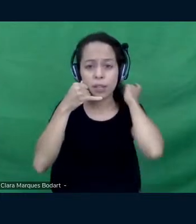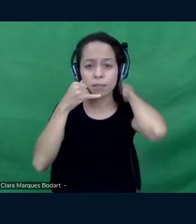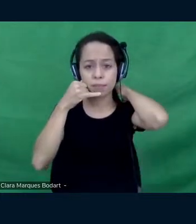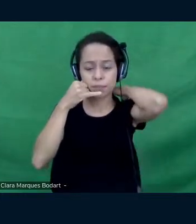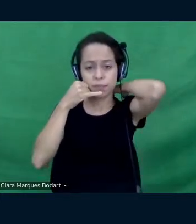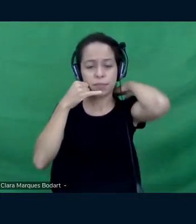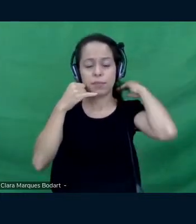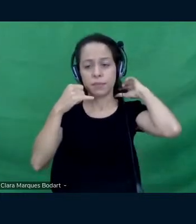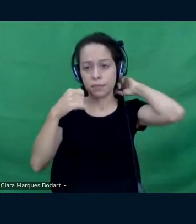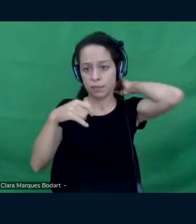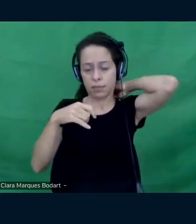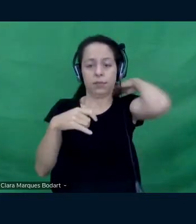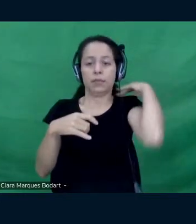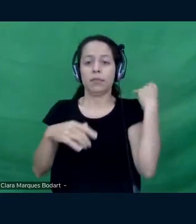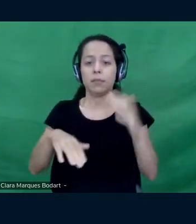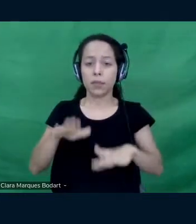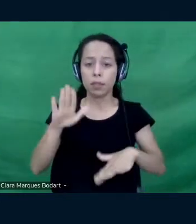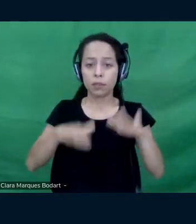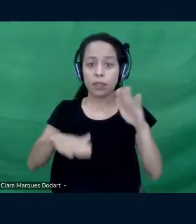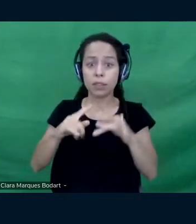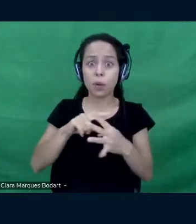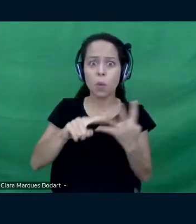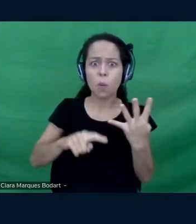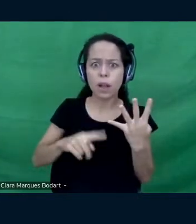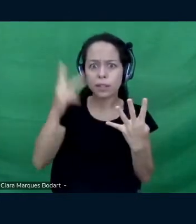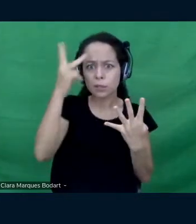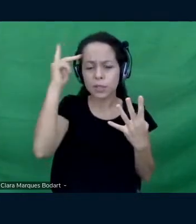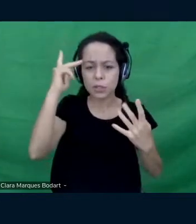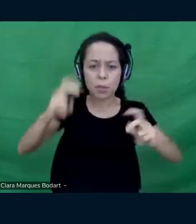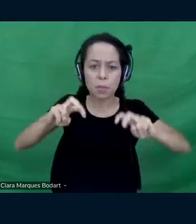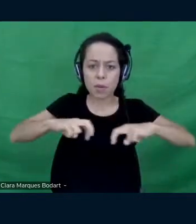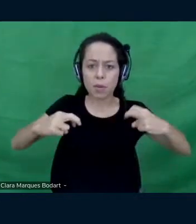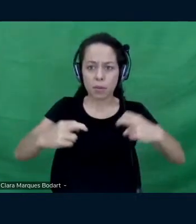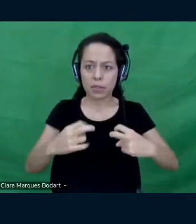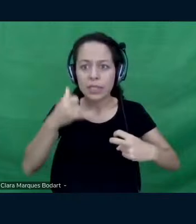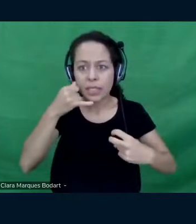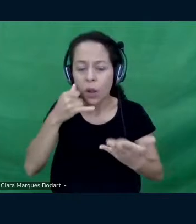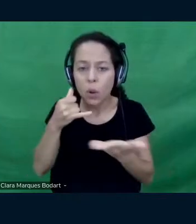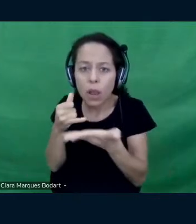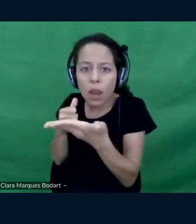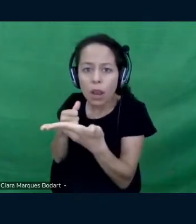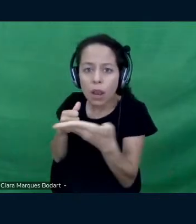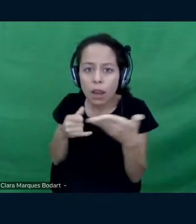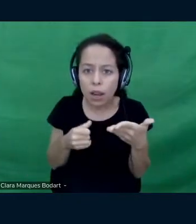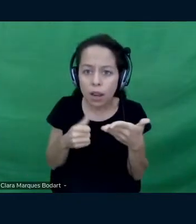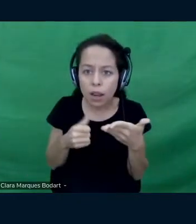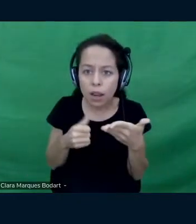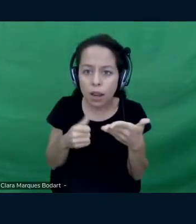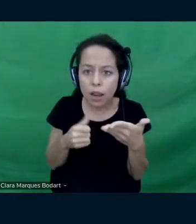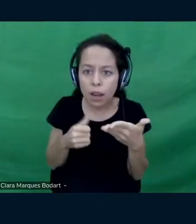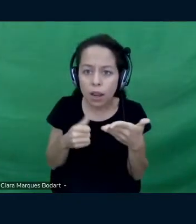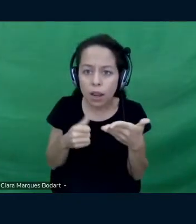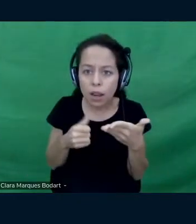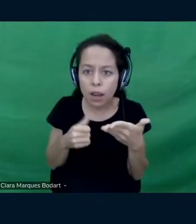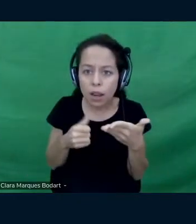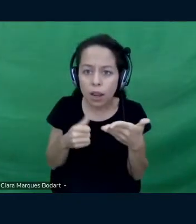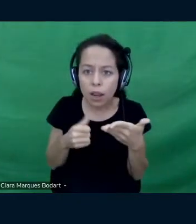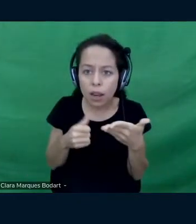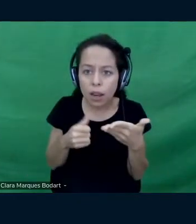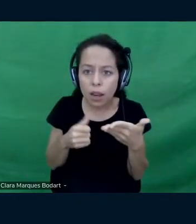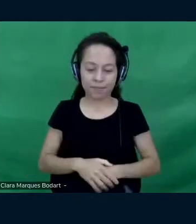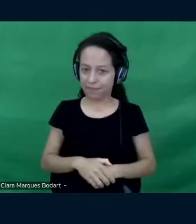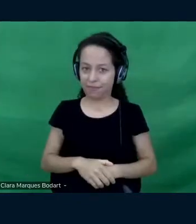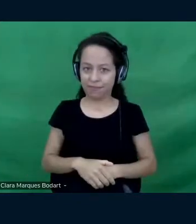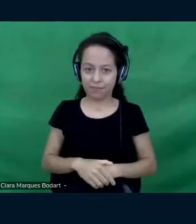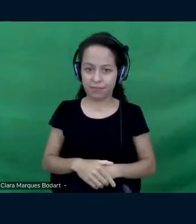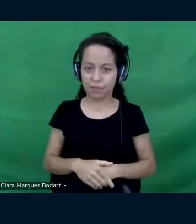leem quatro pessoas numa mesma tela de celular, é de enlouquecer. Né? Mas eu não vou poder deixar o celular para fora, porque meus alunos vão ficar do lado de fora. Então,